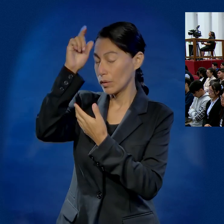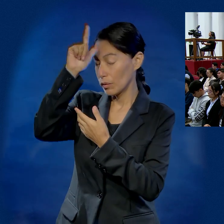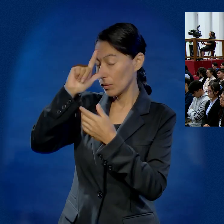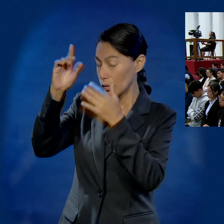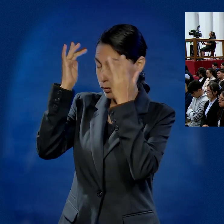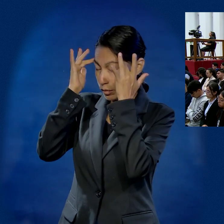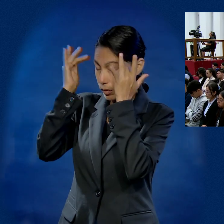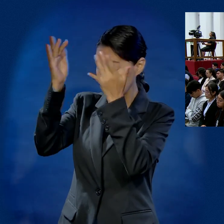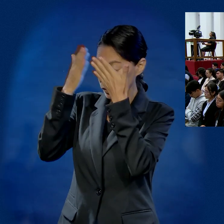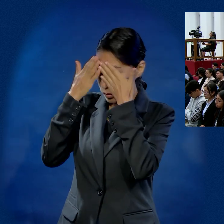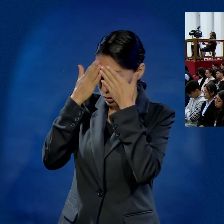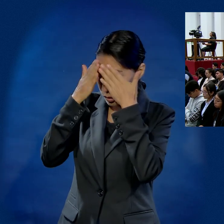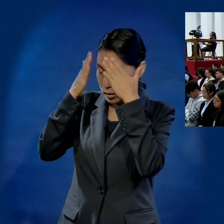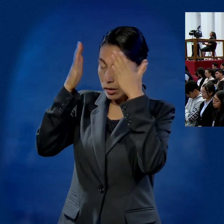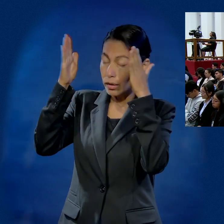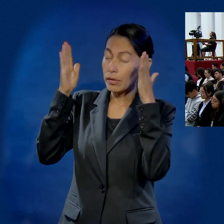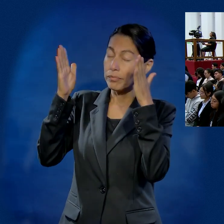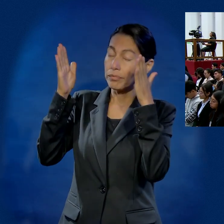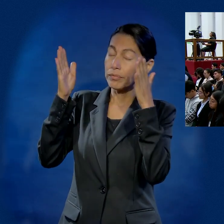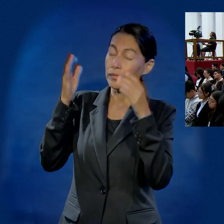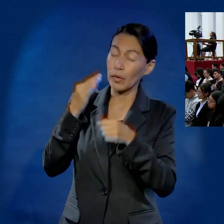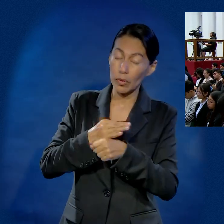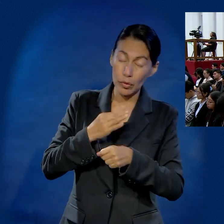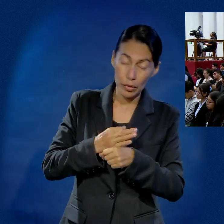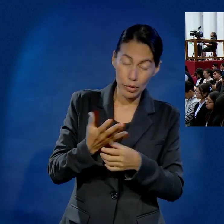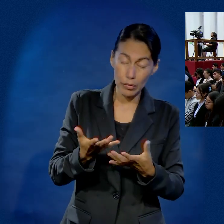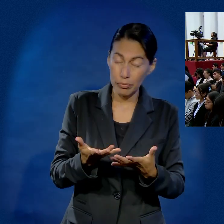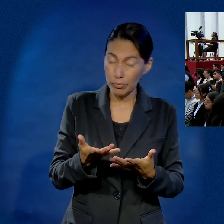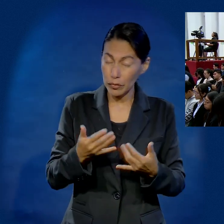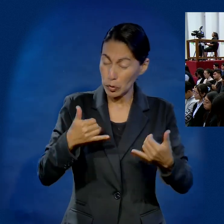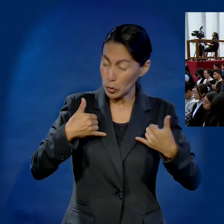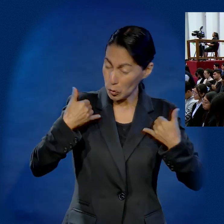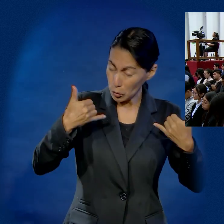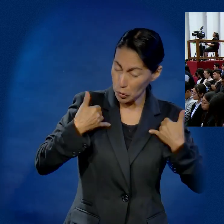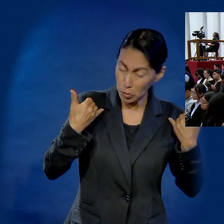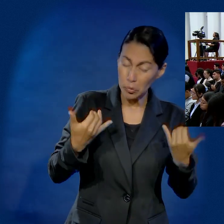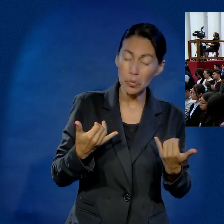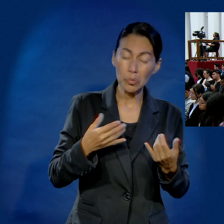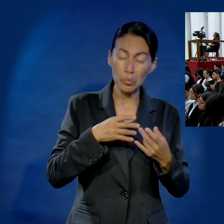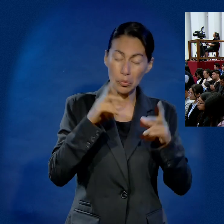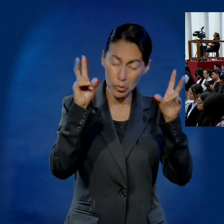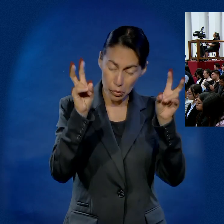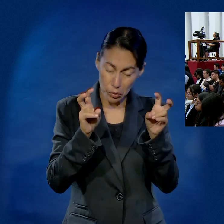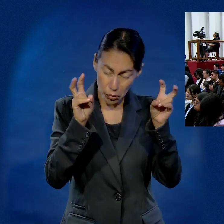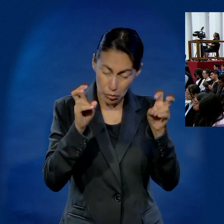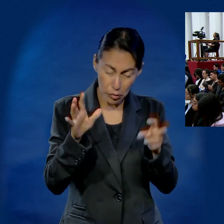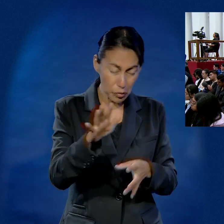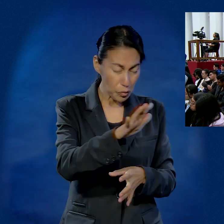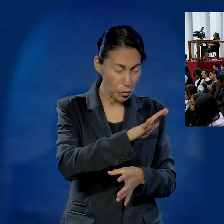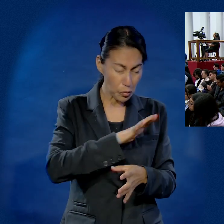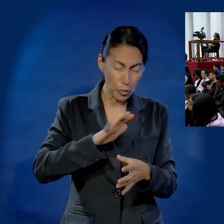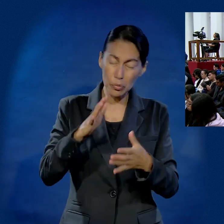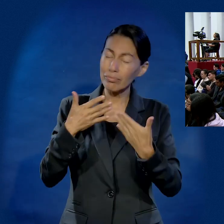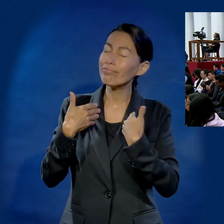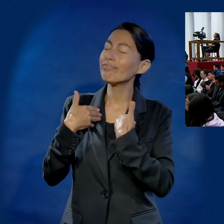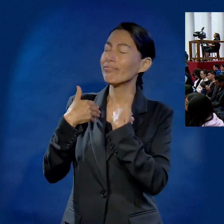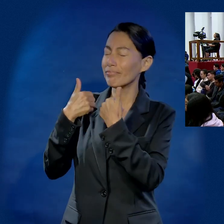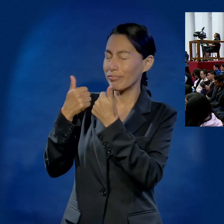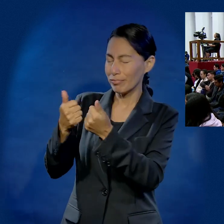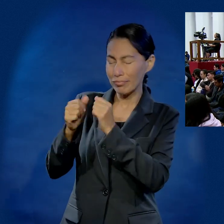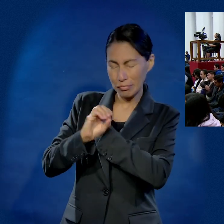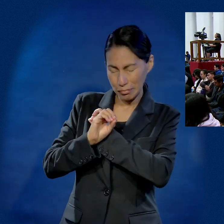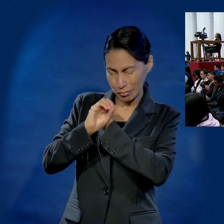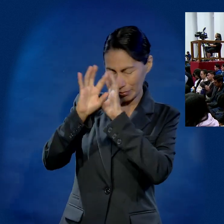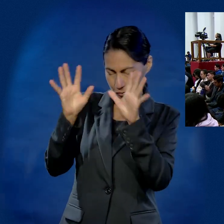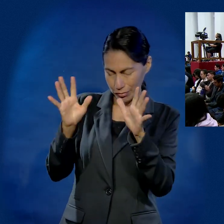mañana pareciera quizá ser trivial por ser un asunto juvenil, podamos dimensionarlo como tú